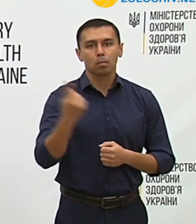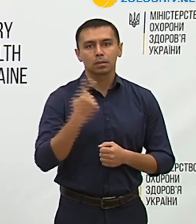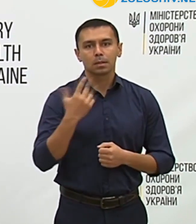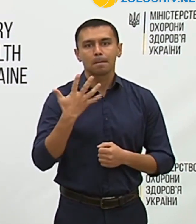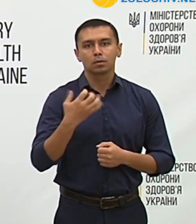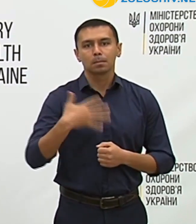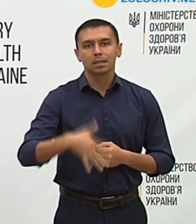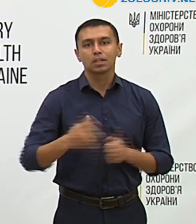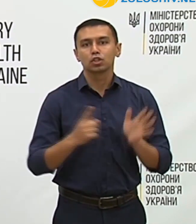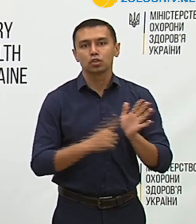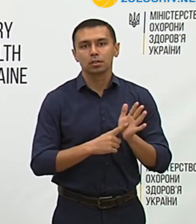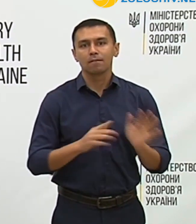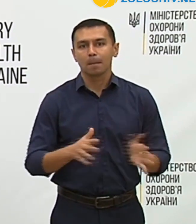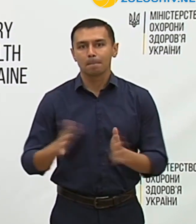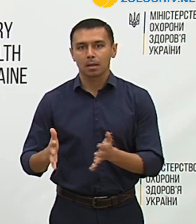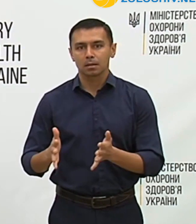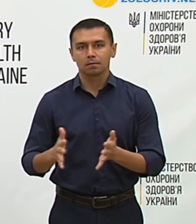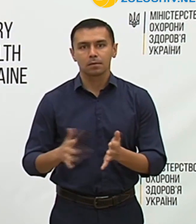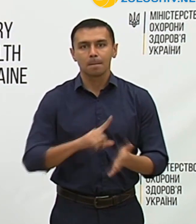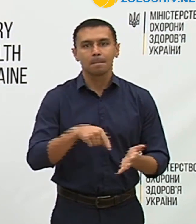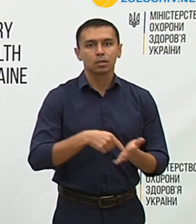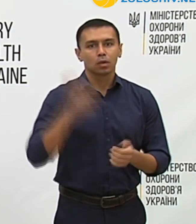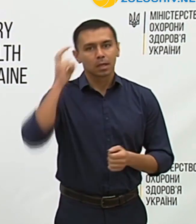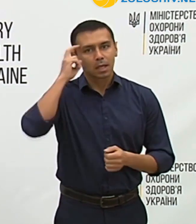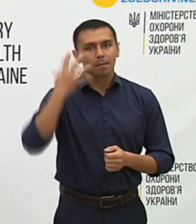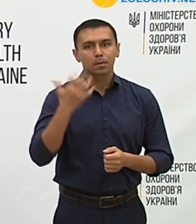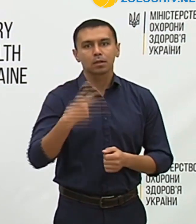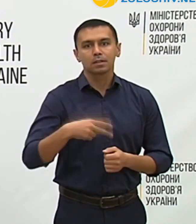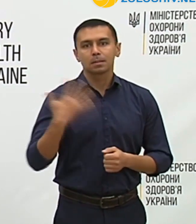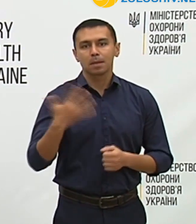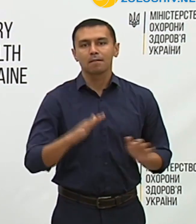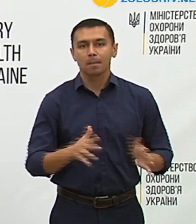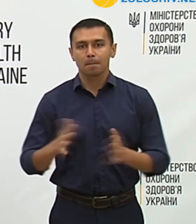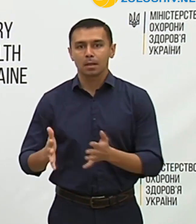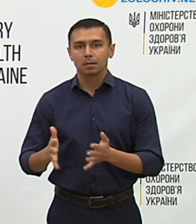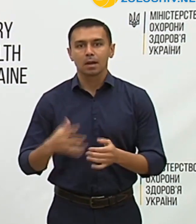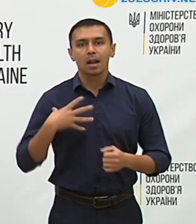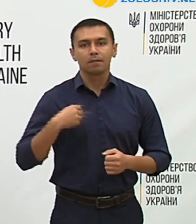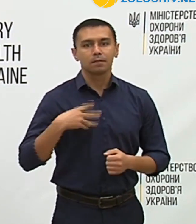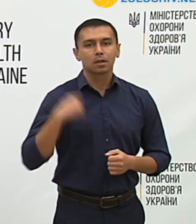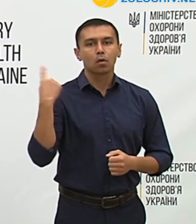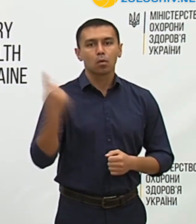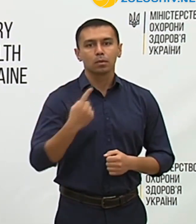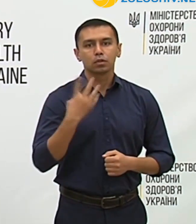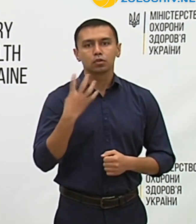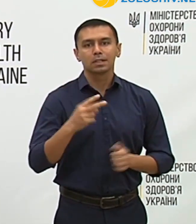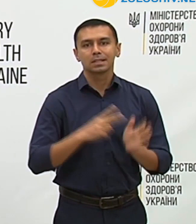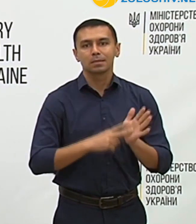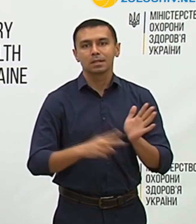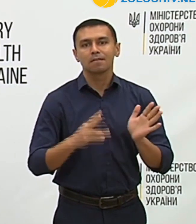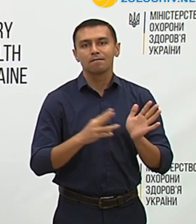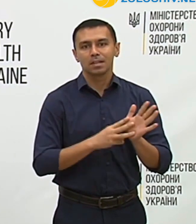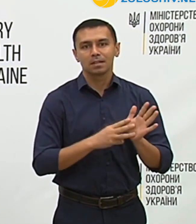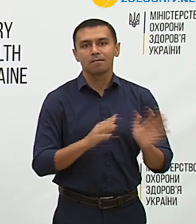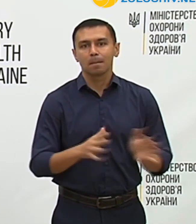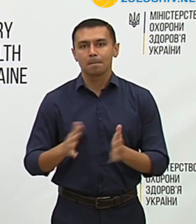області – 556 випадків, місто Київ – 525 випадків, Львівська область –